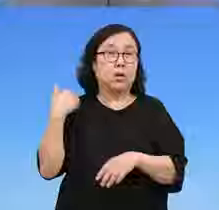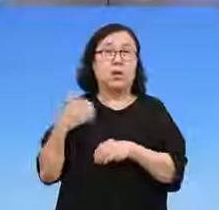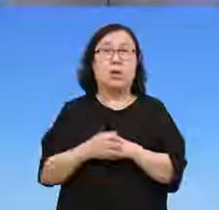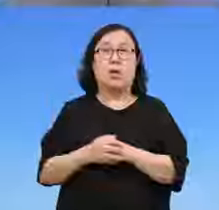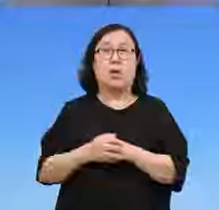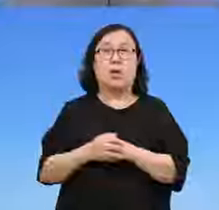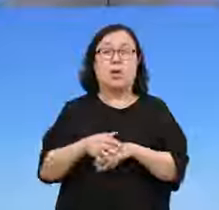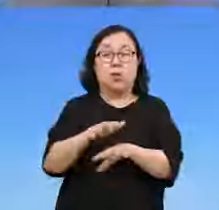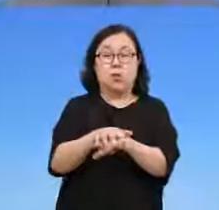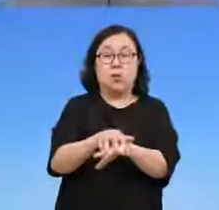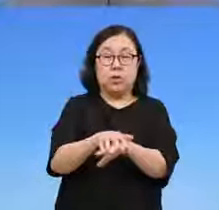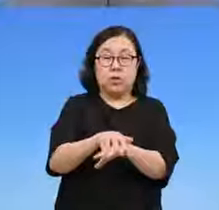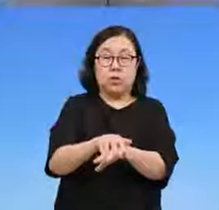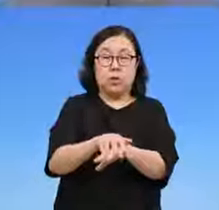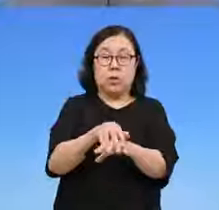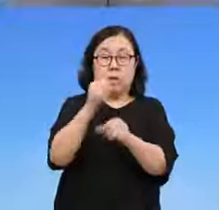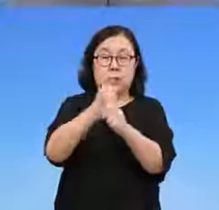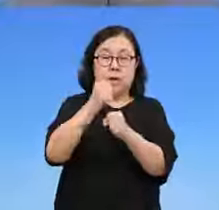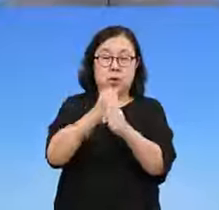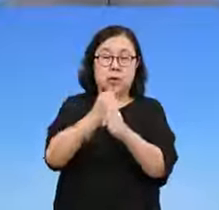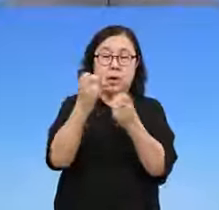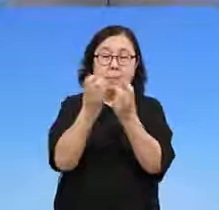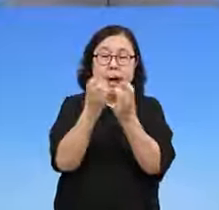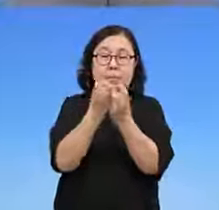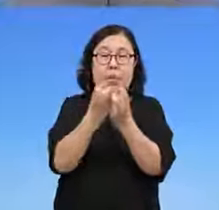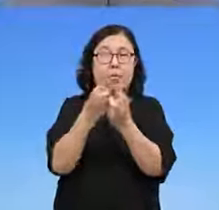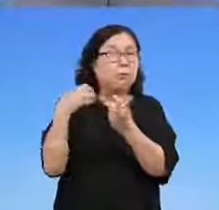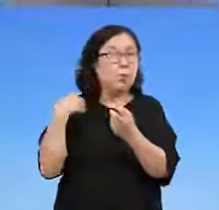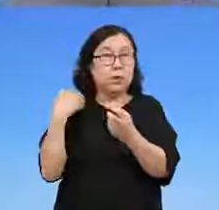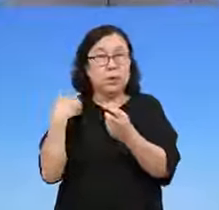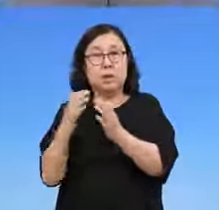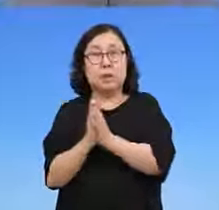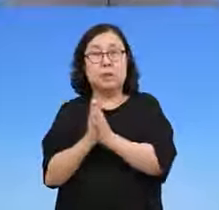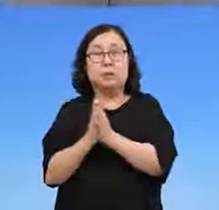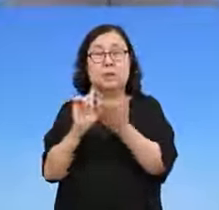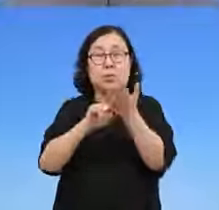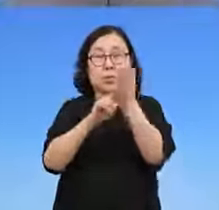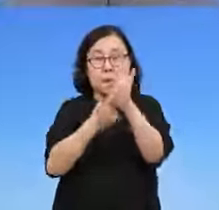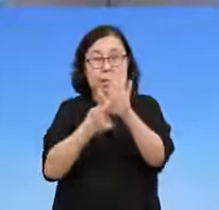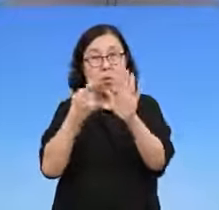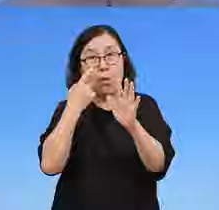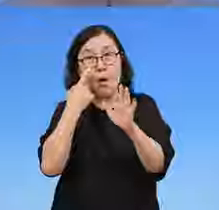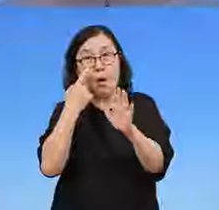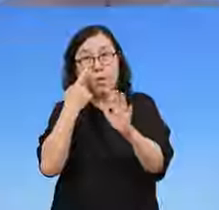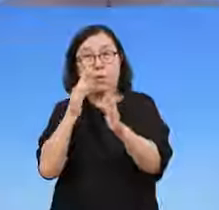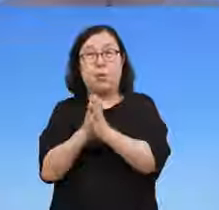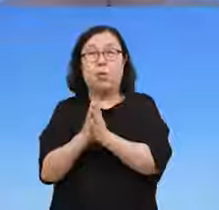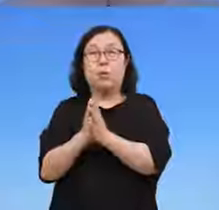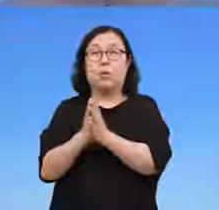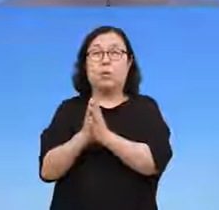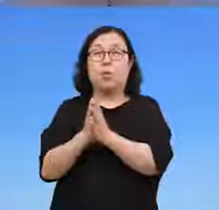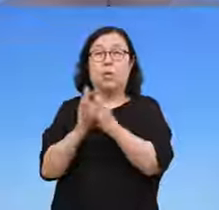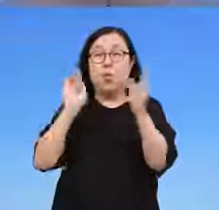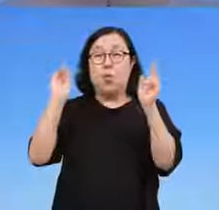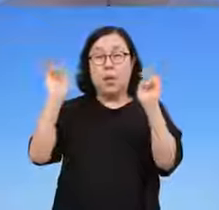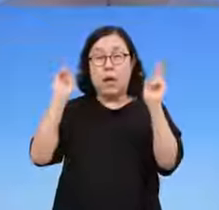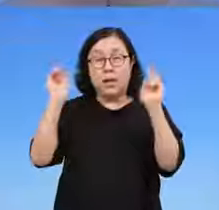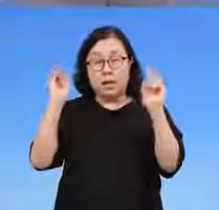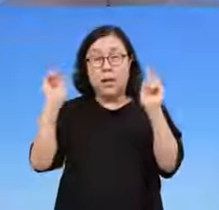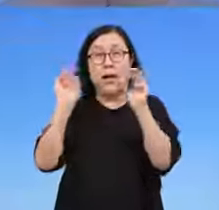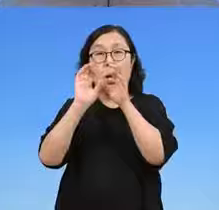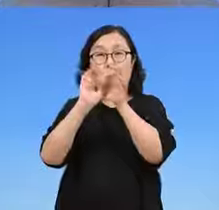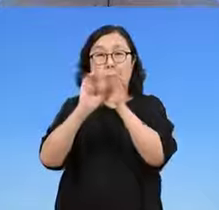누구를 세워야 되고 조직은 어떻게 만들어야 돼요? 제가 막 여러분들에게 부탁도 하고 광고도 해보고 또 막 기업에다가